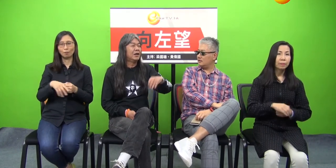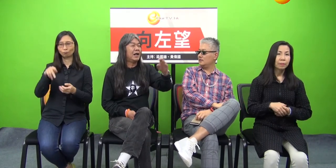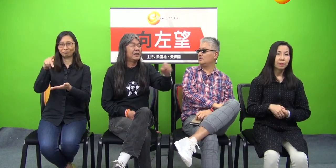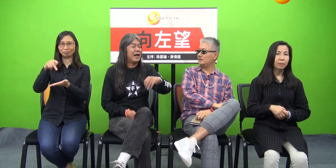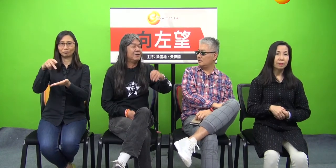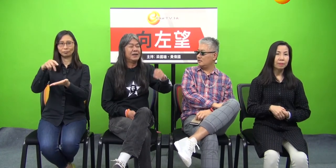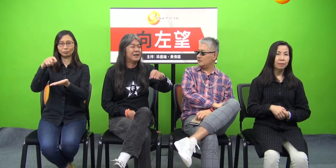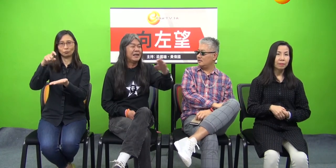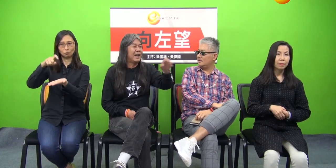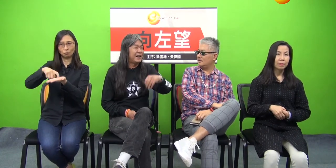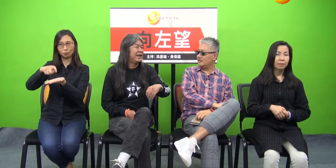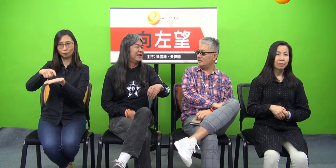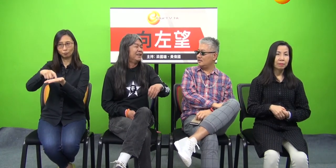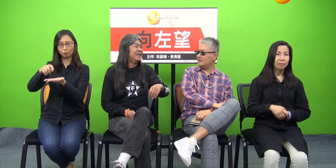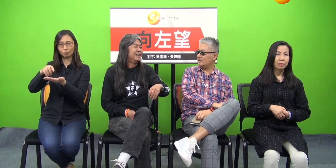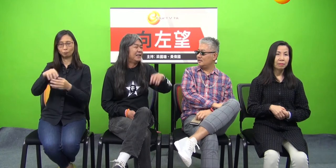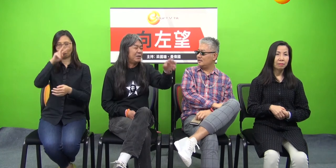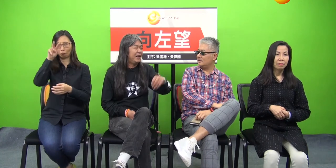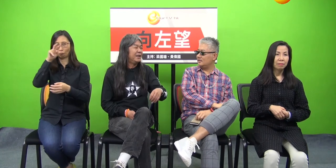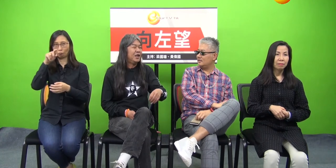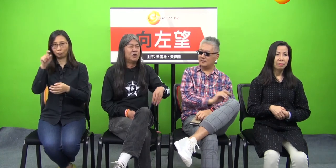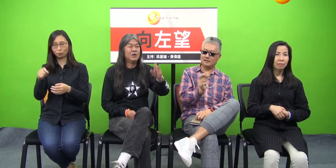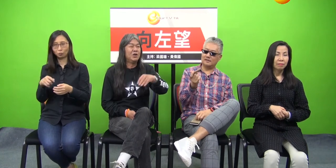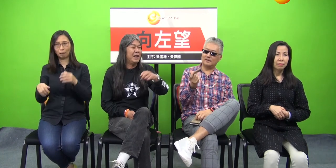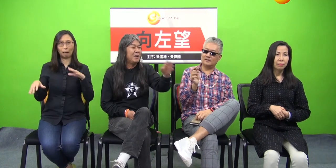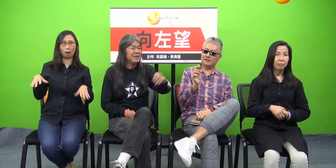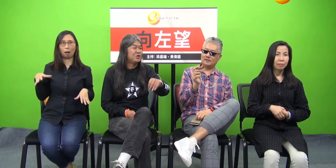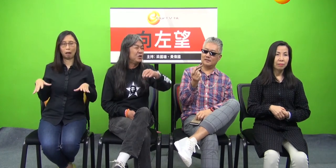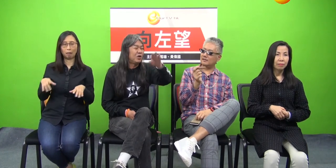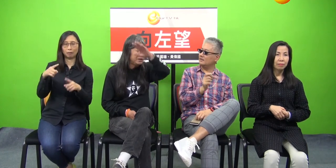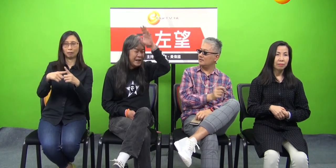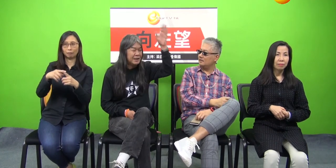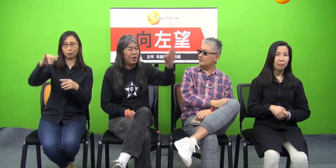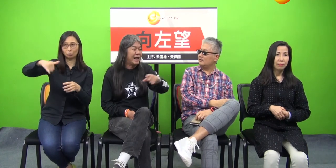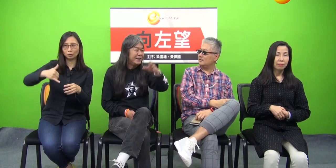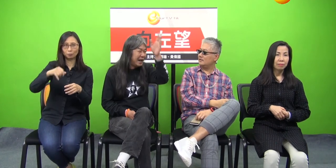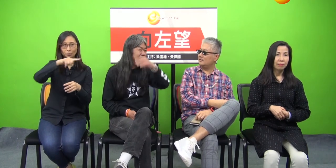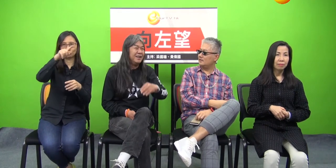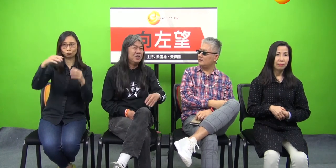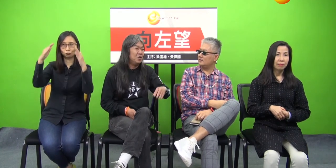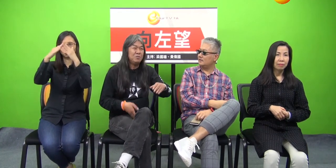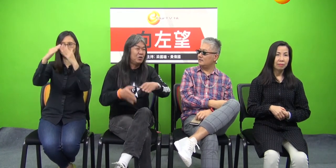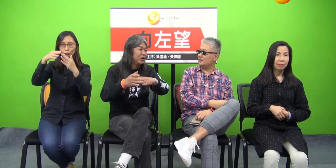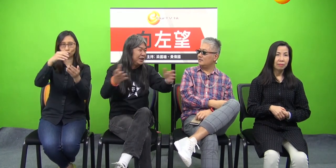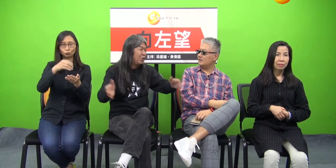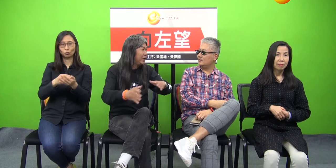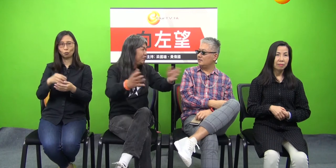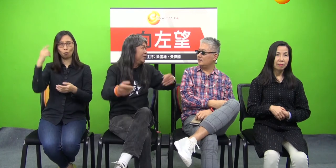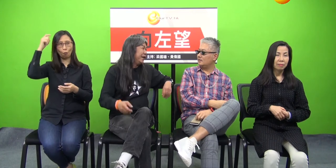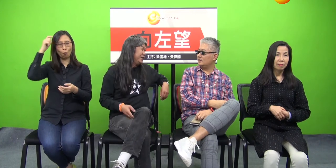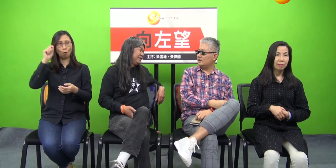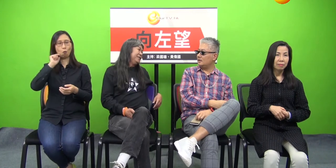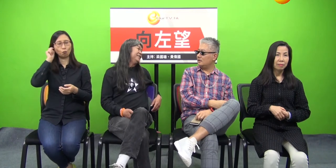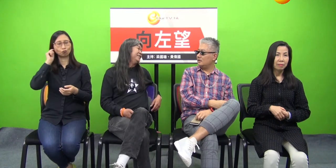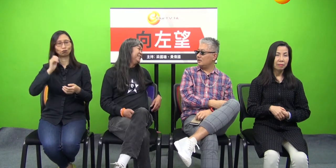有个烂达达嘅人入嚟，仲要你班全个清流记者全部出嚟倒你欢